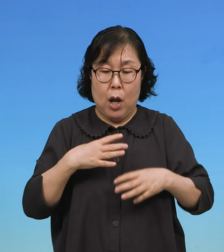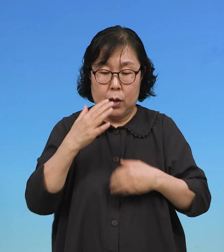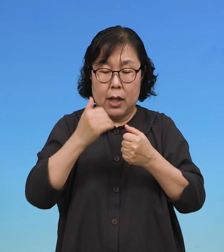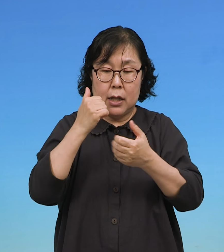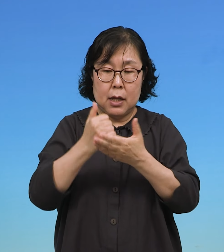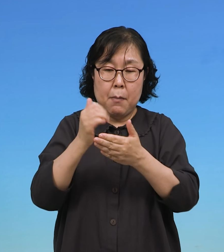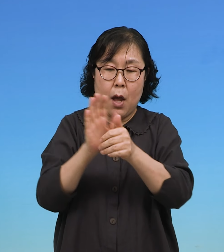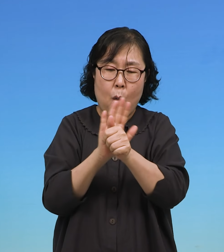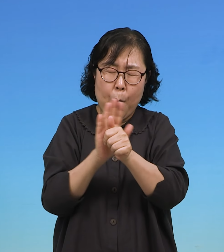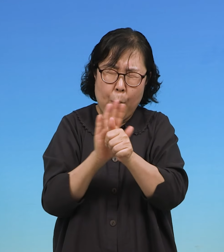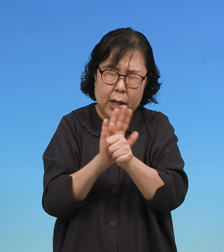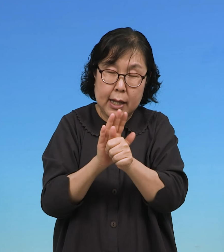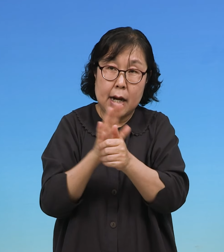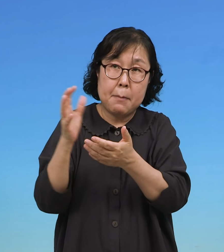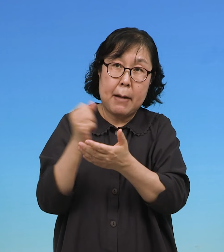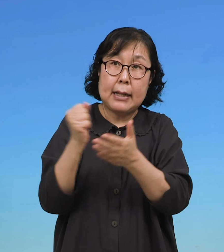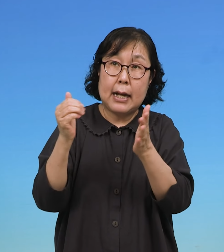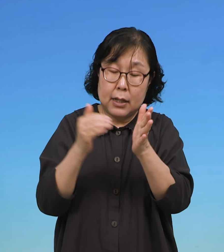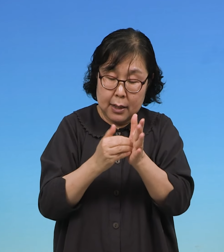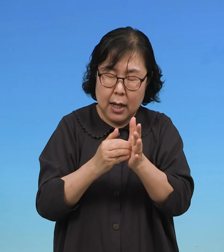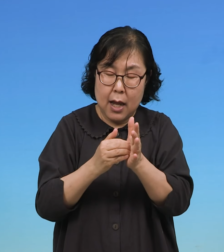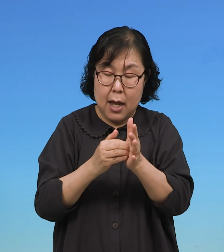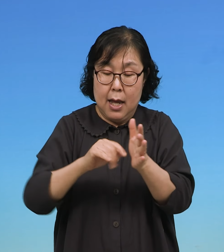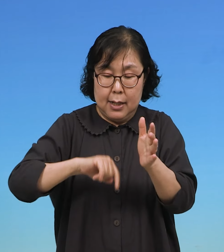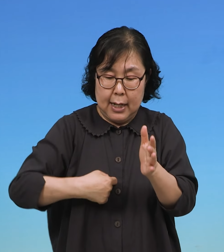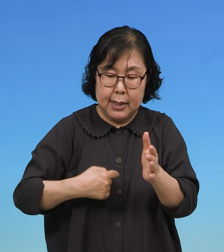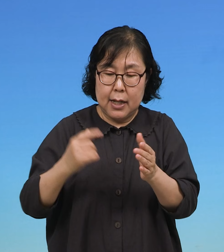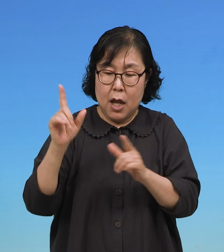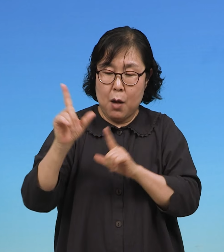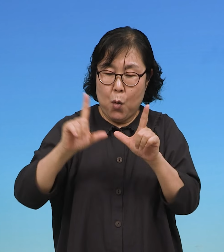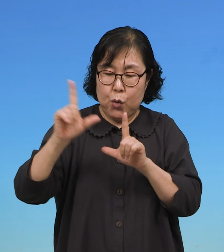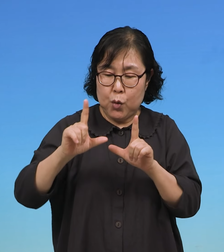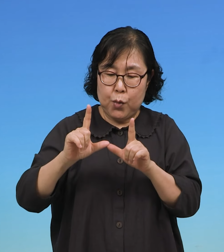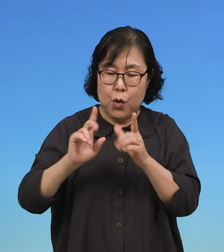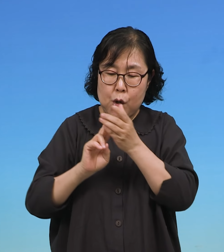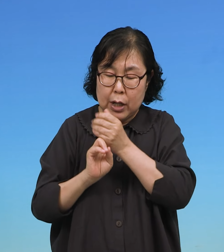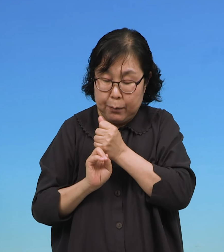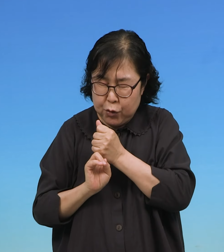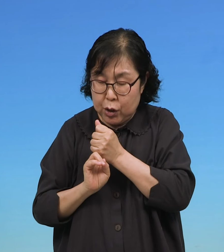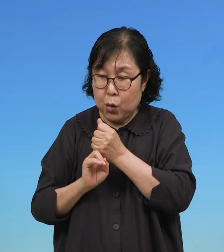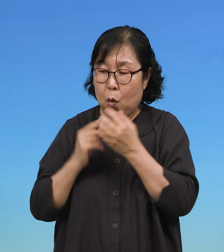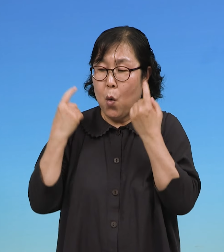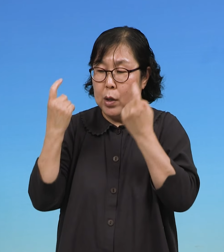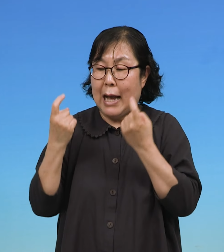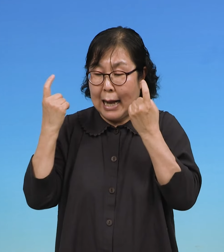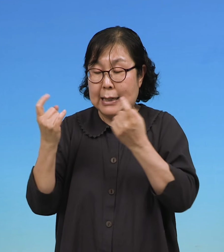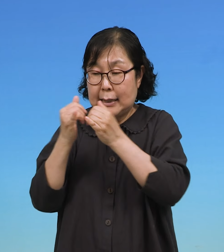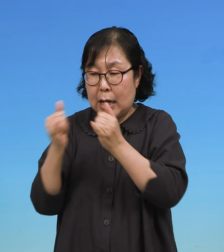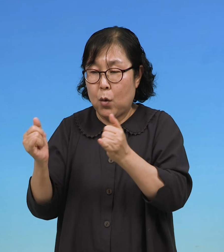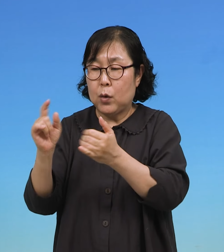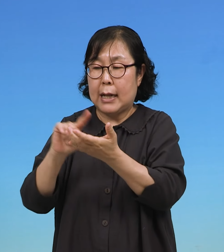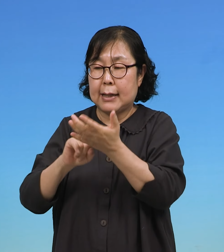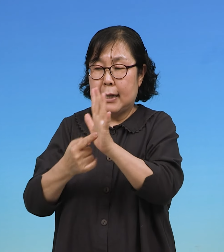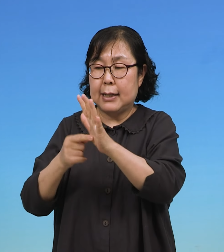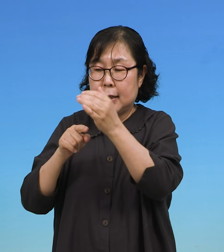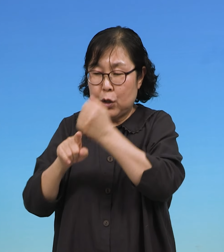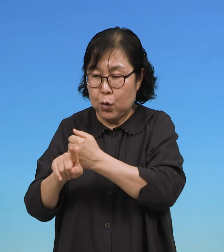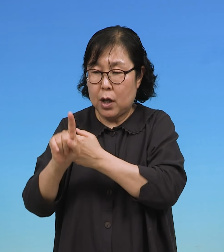환대를 받았는데 하나님이 당신을 감추시고 나그네의 모습으로 나오신 의도가 이 말씀이에요.